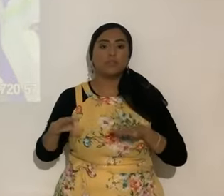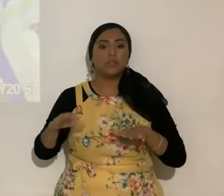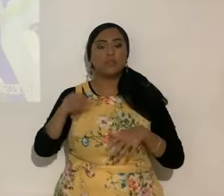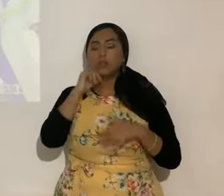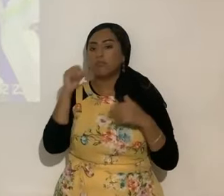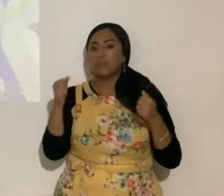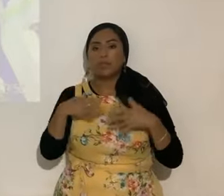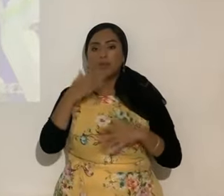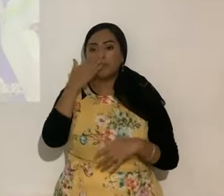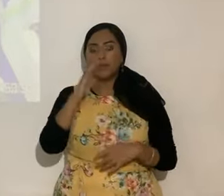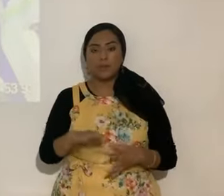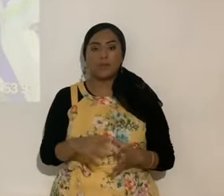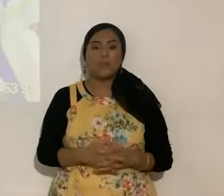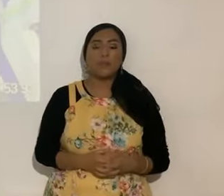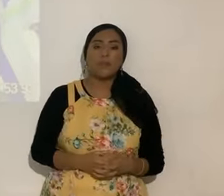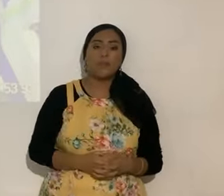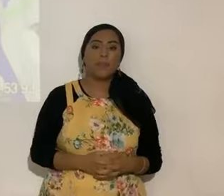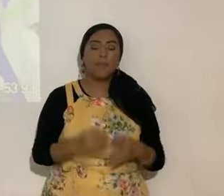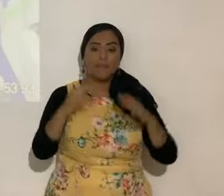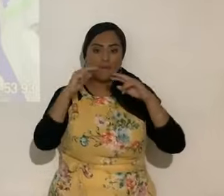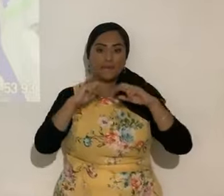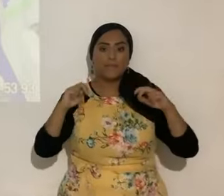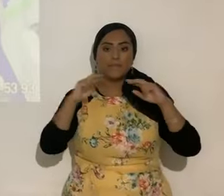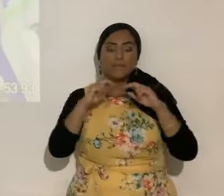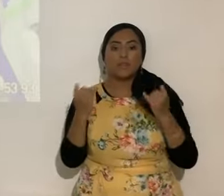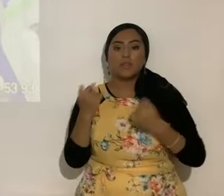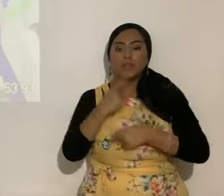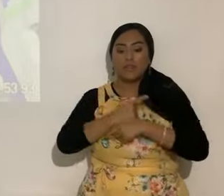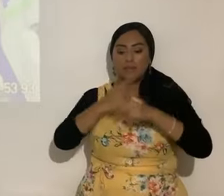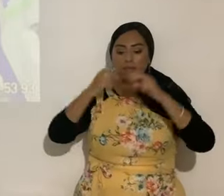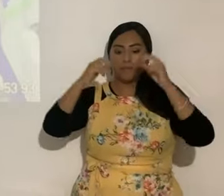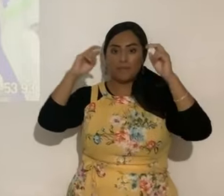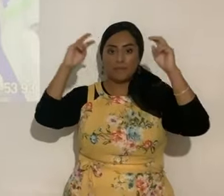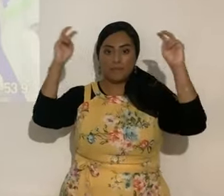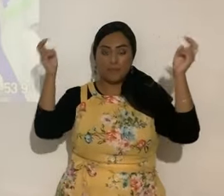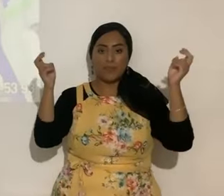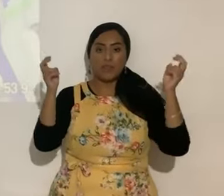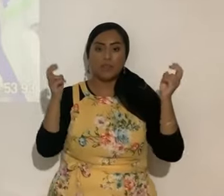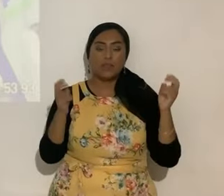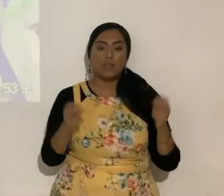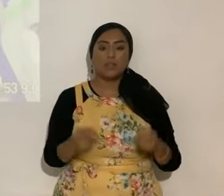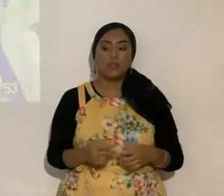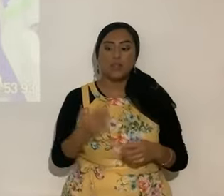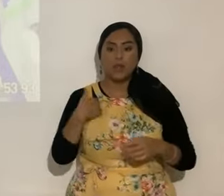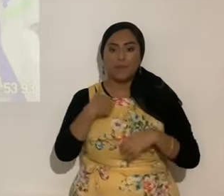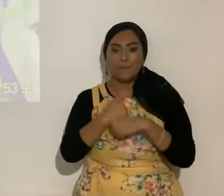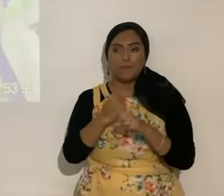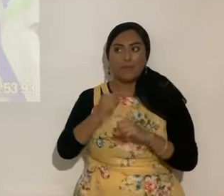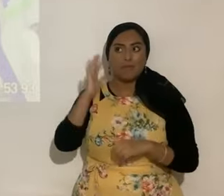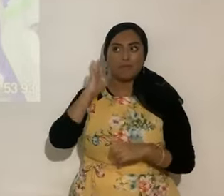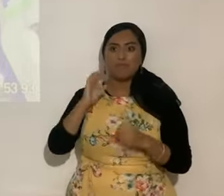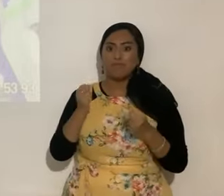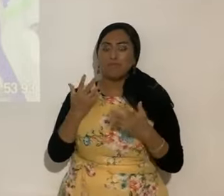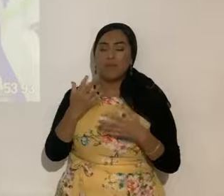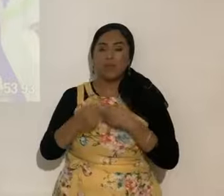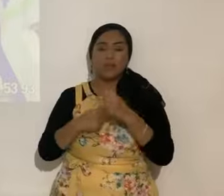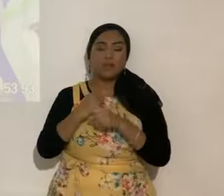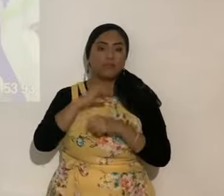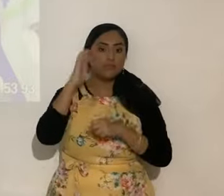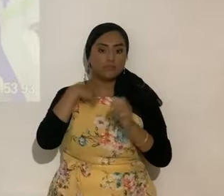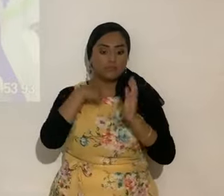mal. Entonces, vamos a, voy a desglosar un poquito este tema. Aquí este tema lo hice ya hace mucho tiempo.